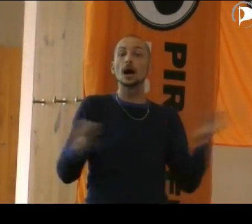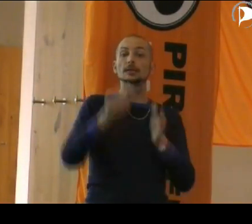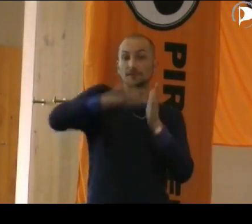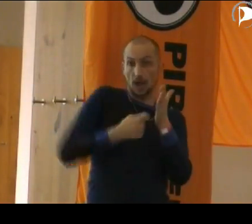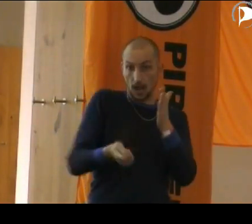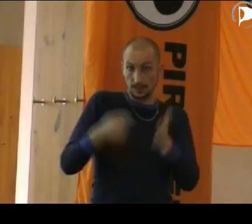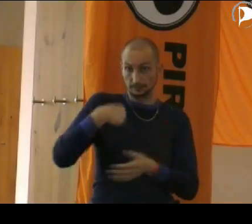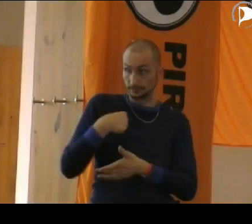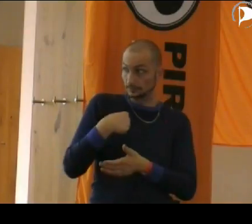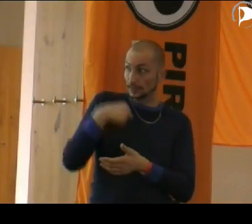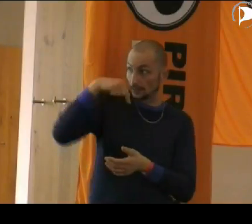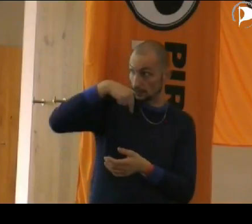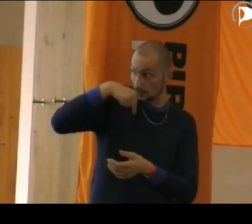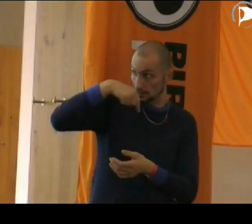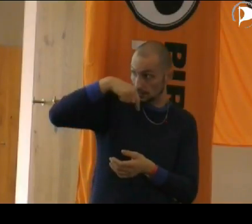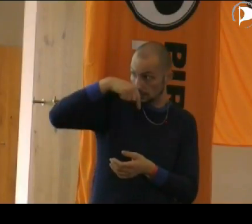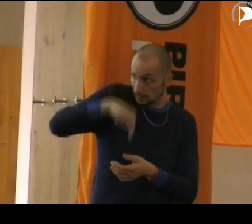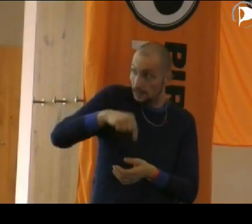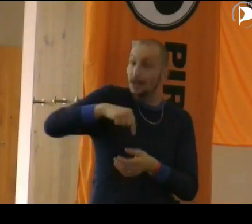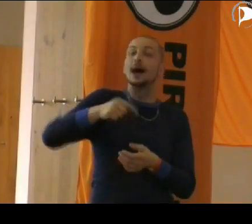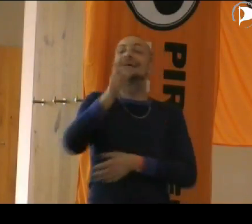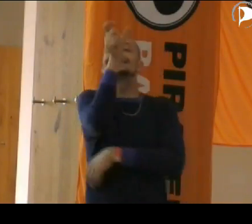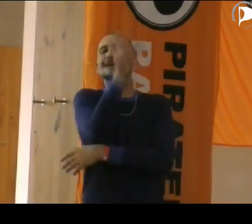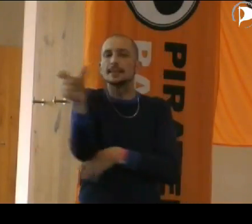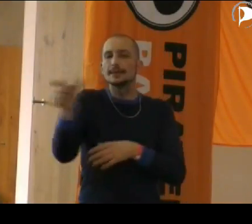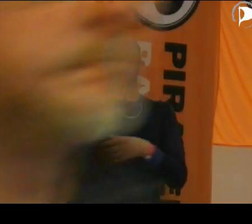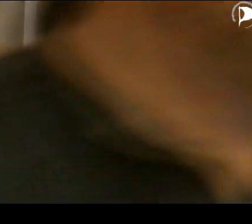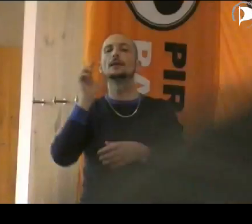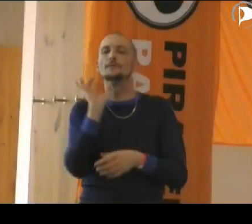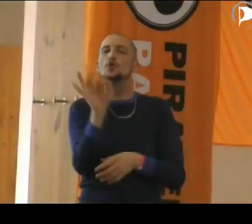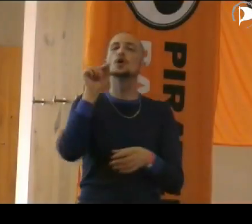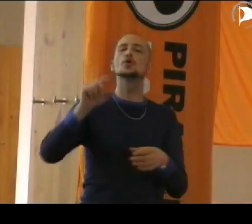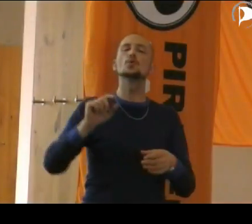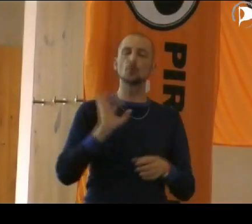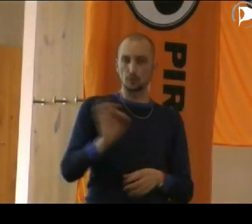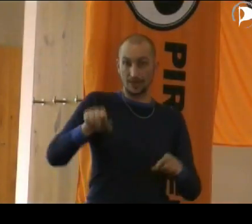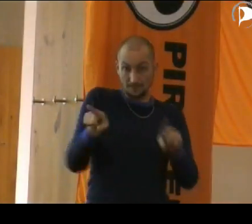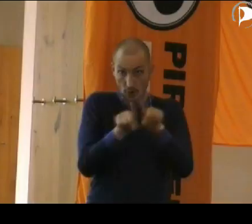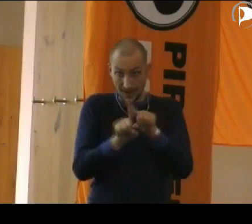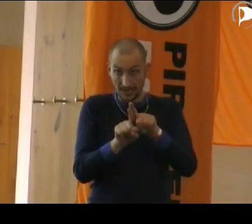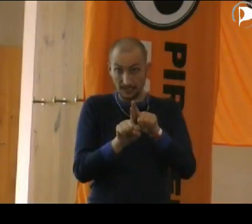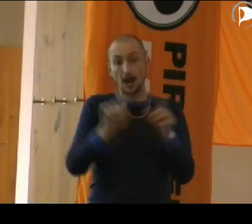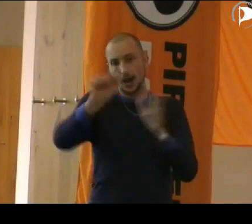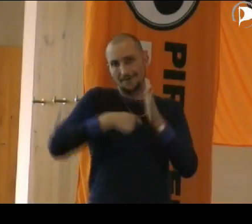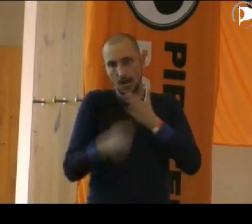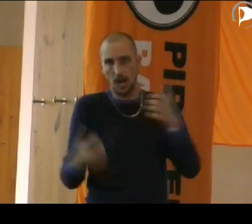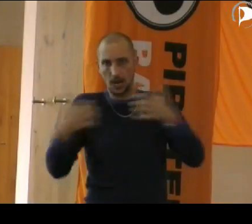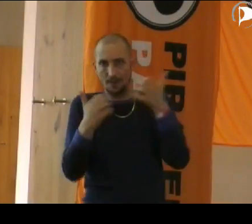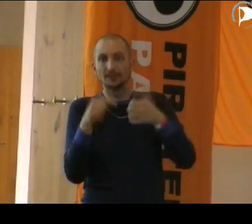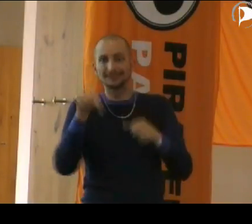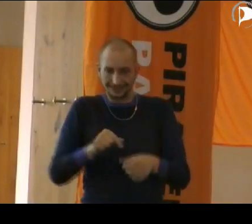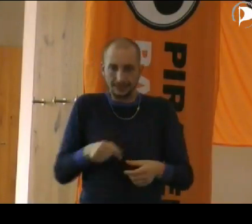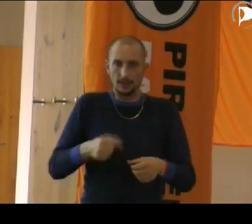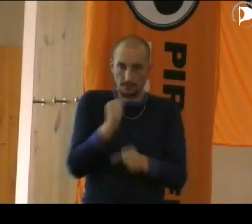landesliste organisieren sondern auch dass die kandidaten gut vorbereitet in den wahlkampf gehen werden was war was